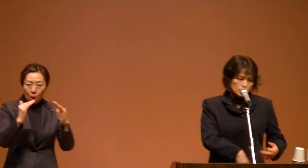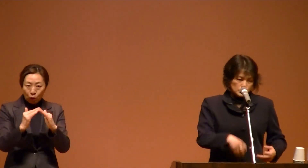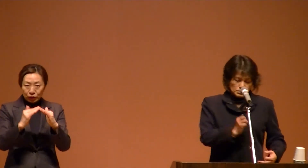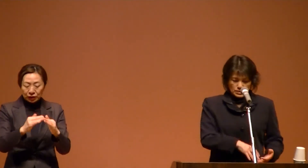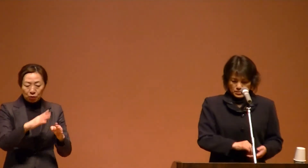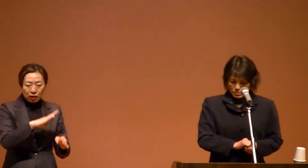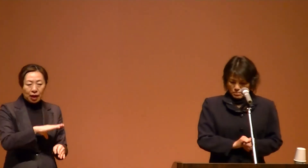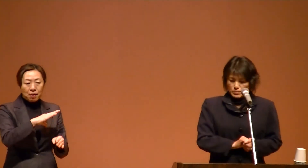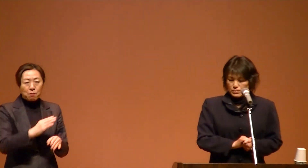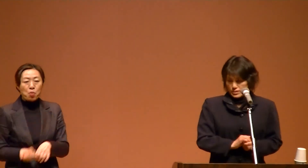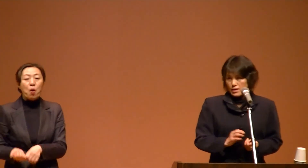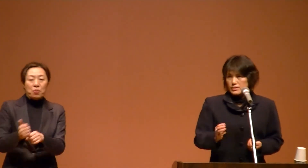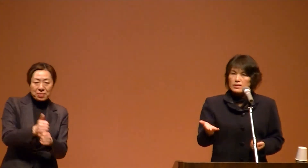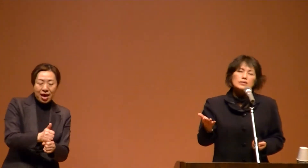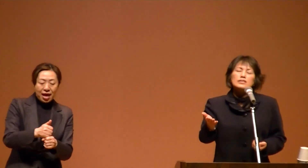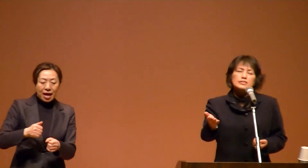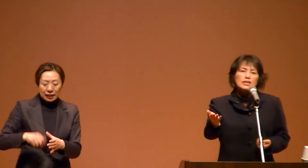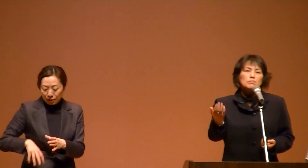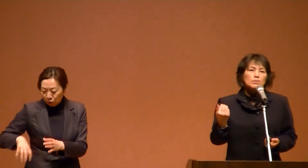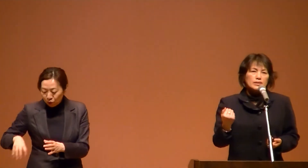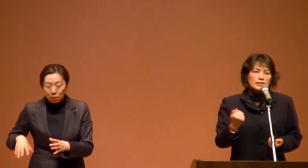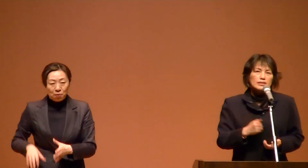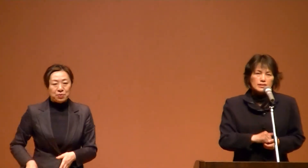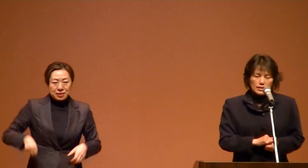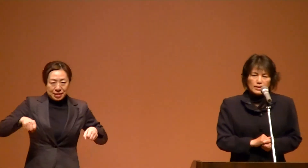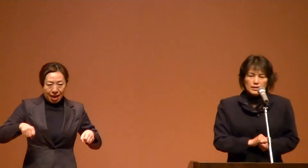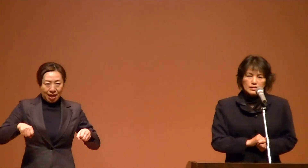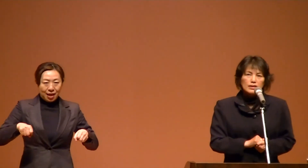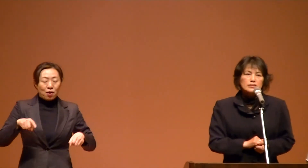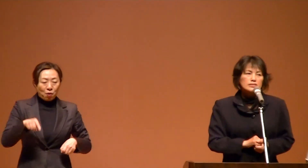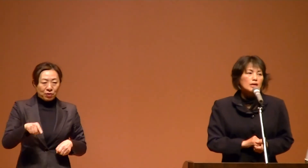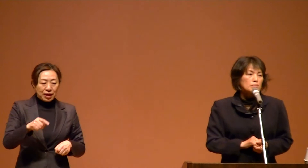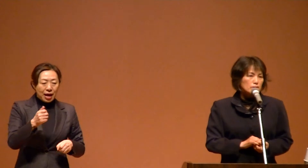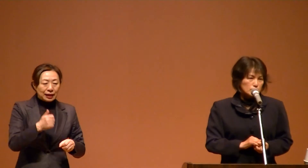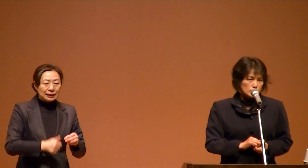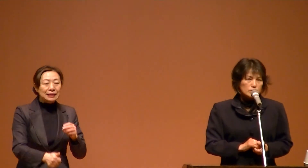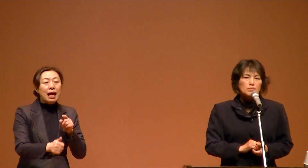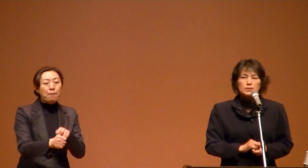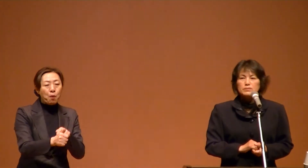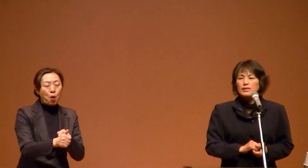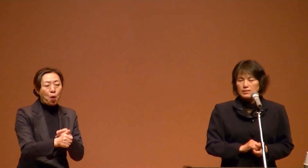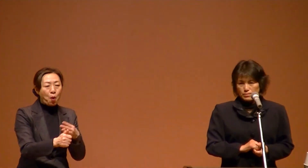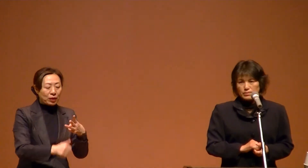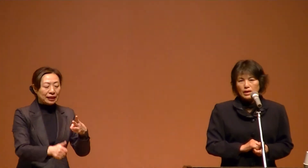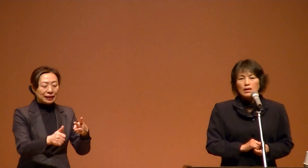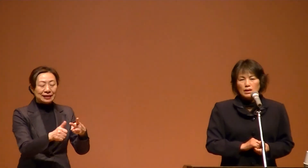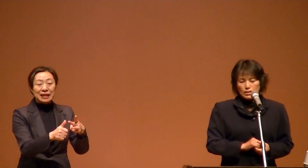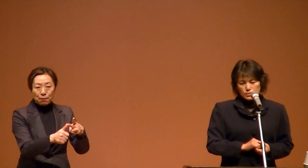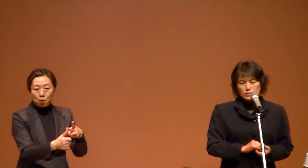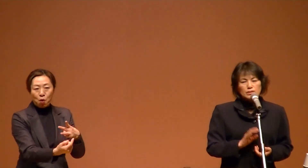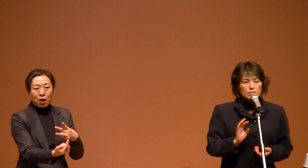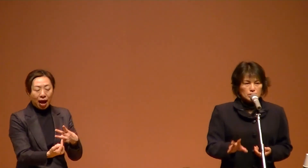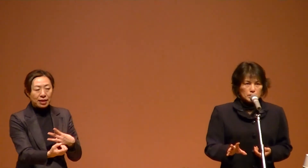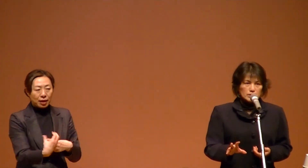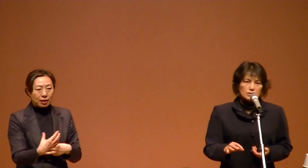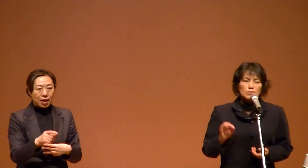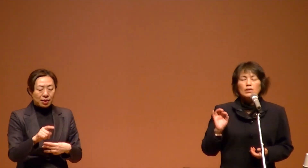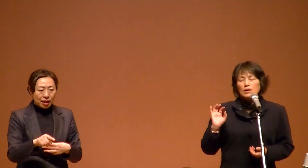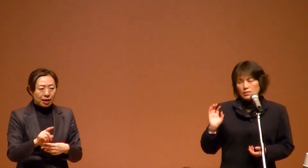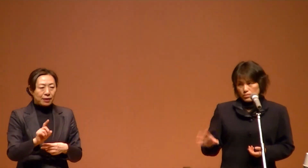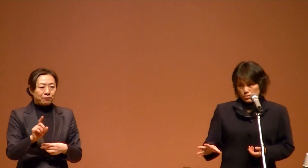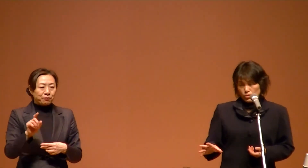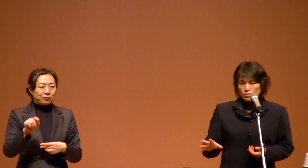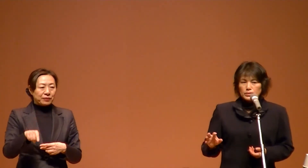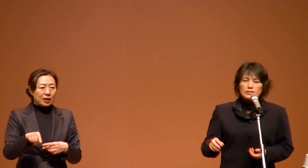物を詰め込もう。したら次男坊が出てきて、母さん3メートルの津波来るんだってよって、あそうじゃあお嫁さん